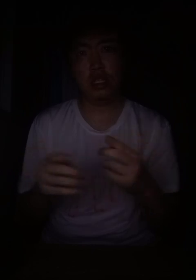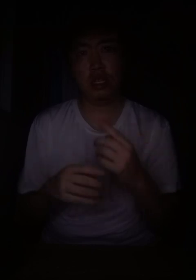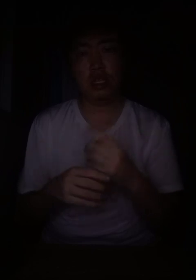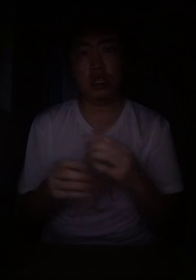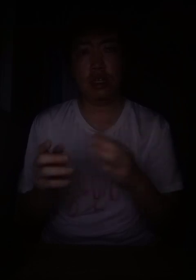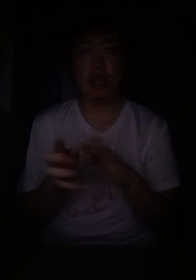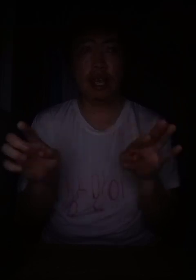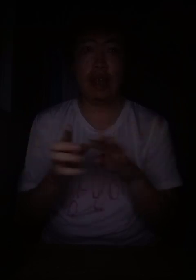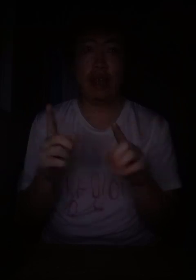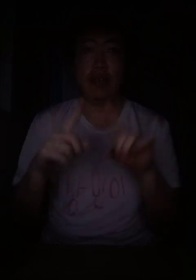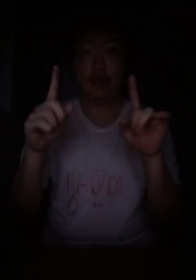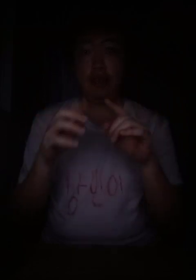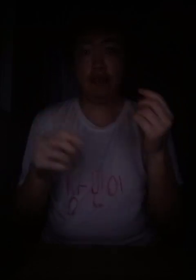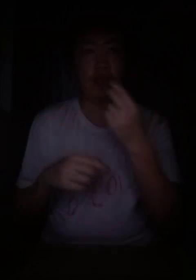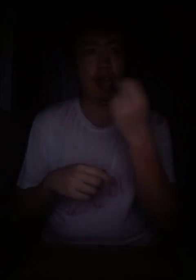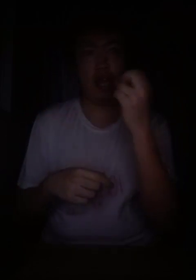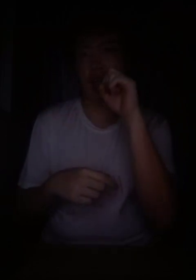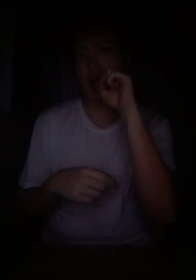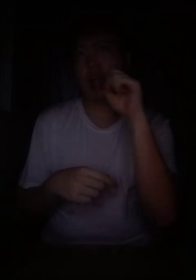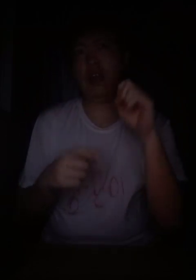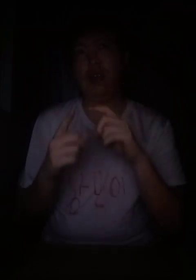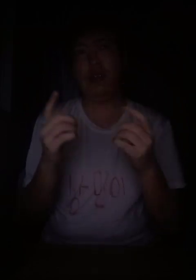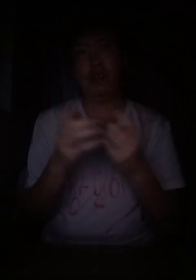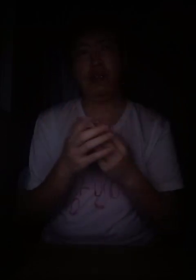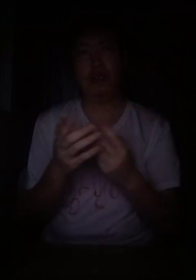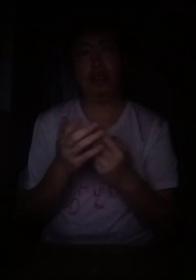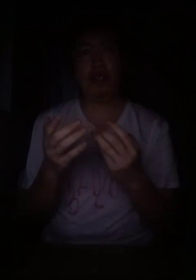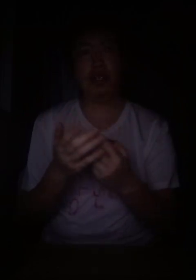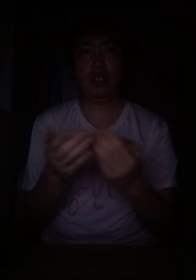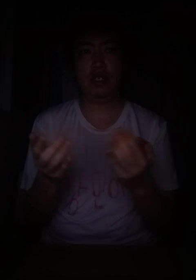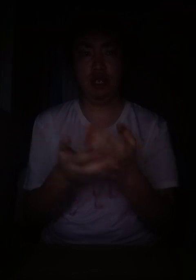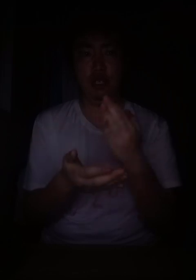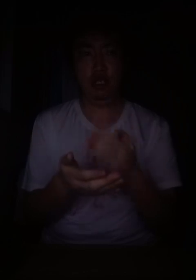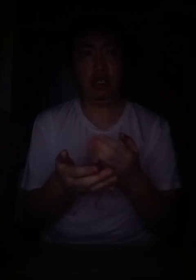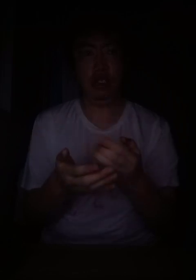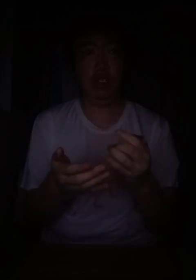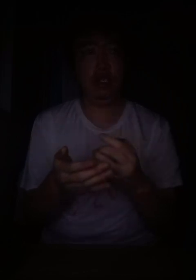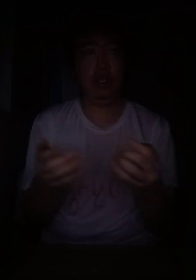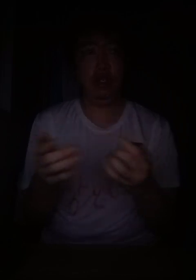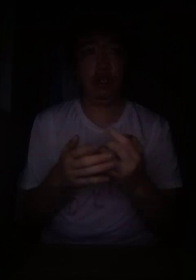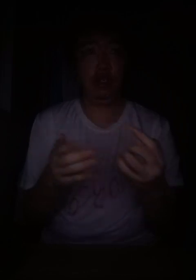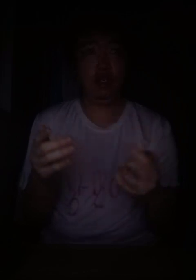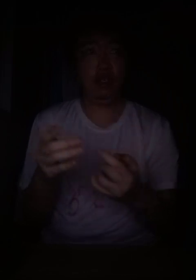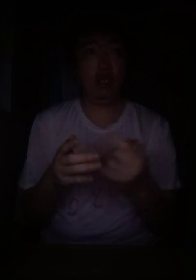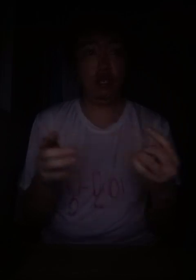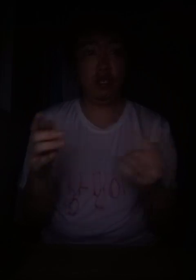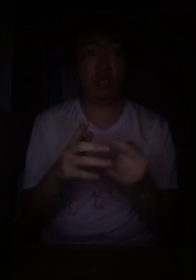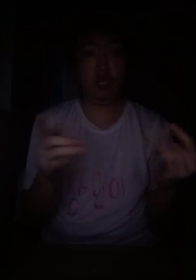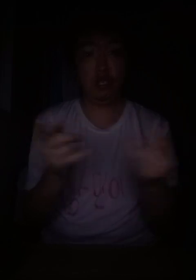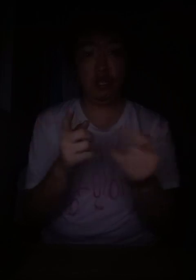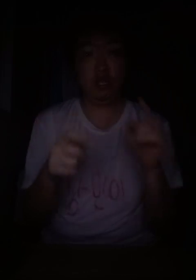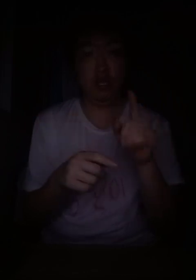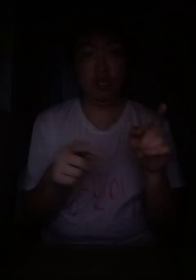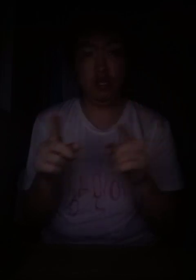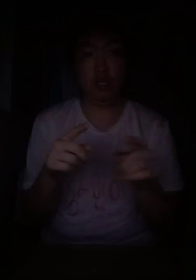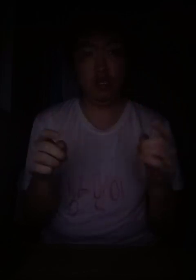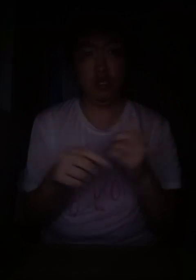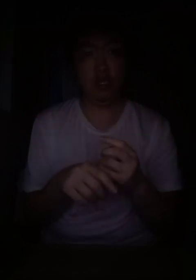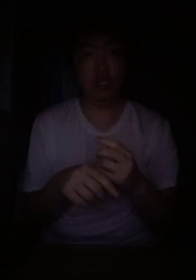함께 설치된 마이크형 비상전화와도 확연한 차이를 보입니다. 아무래도 모든 소음이 다 같이 들어가는 것이고 요거는 내 귀 앞에서 한